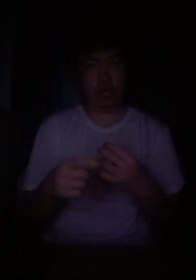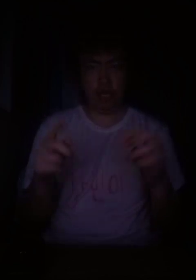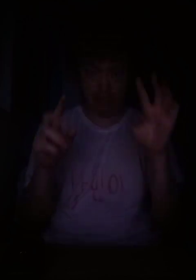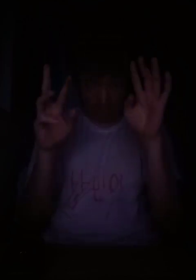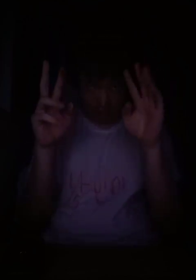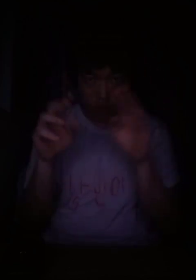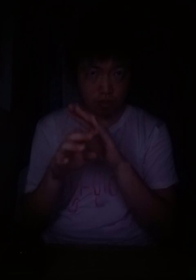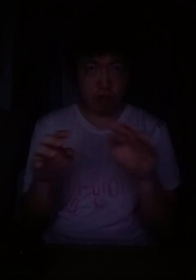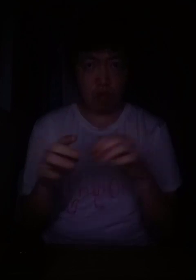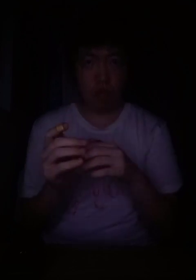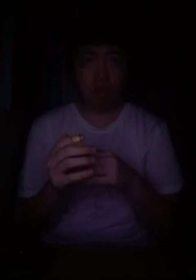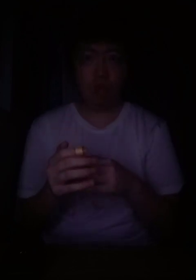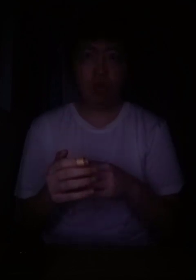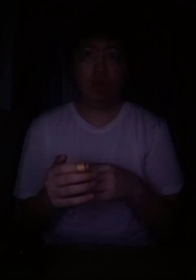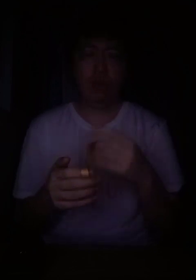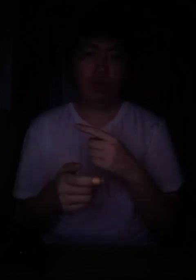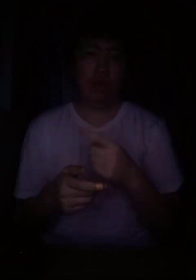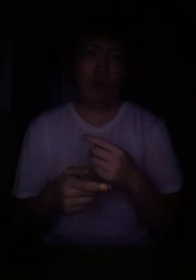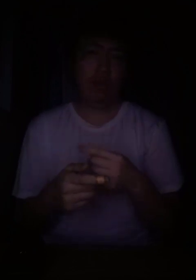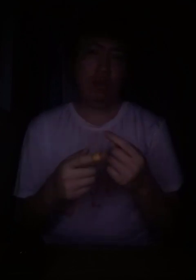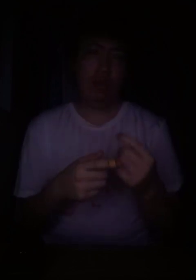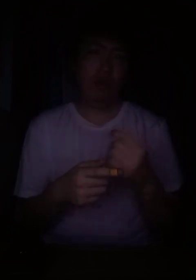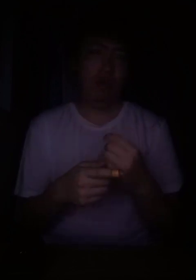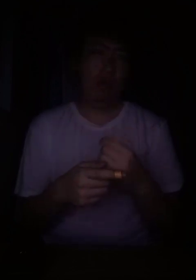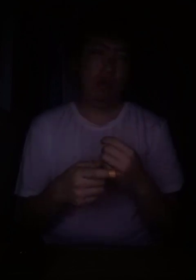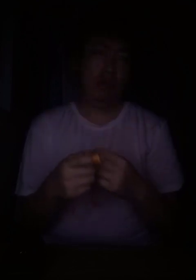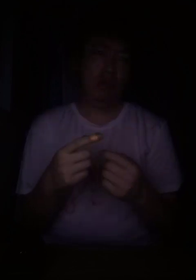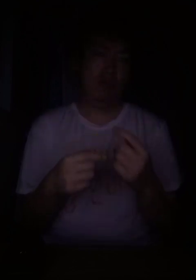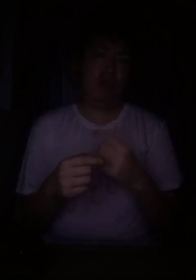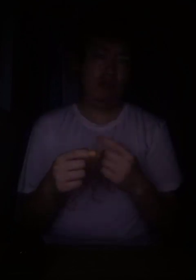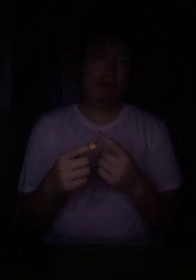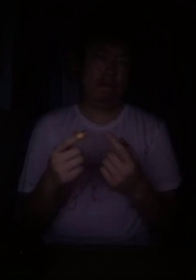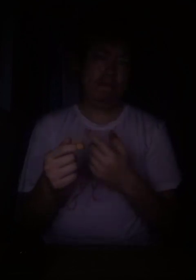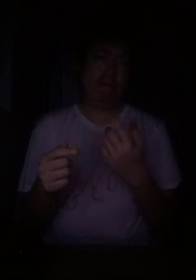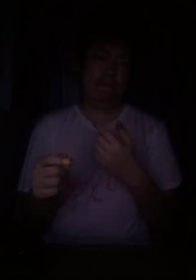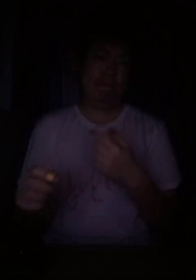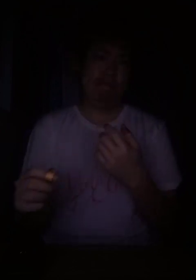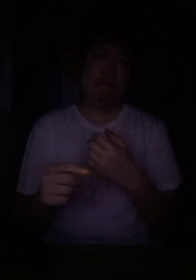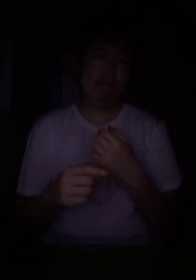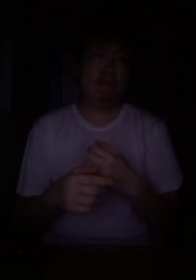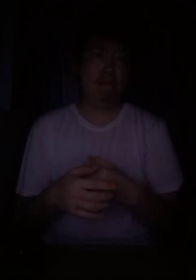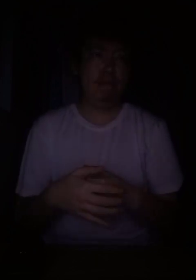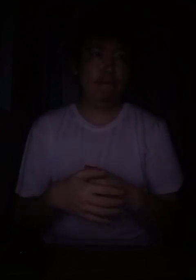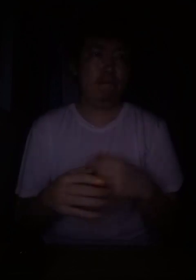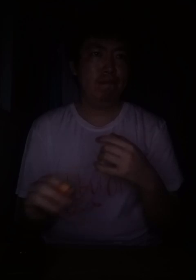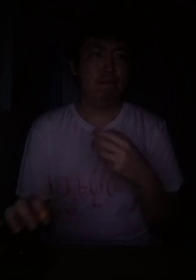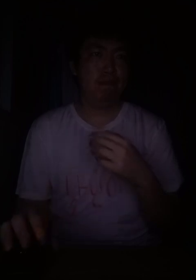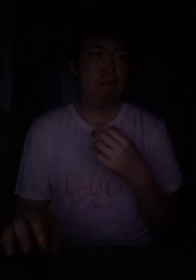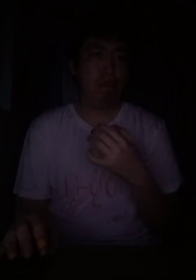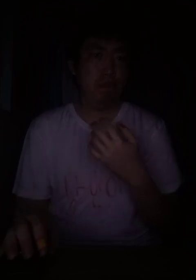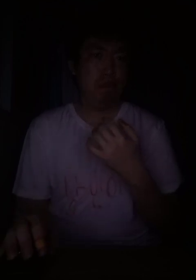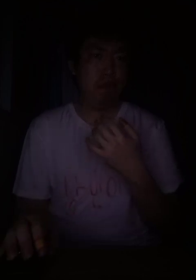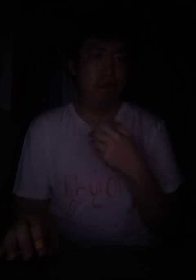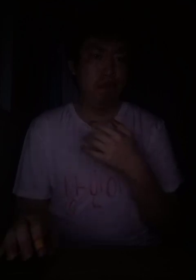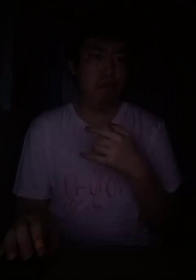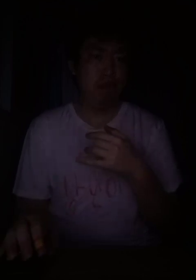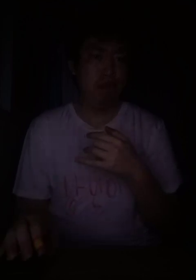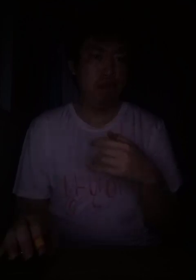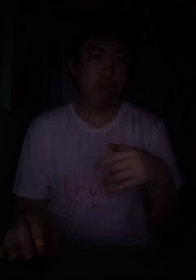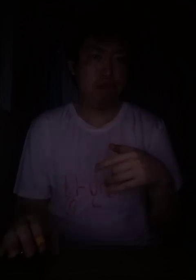몰수하지 않았는지 네. 사법부의 판단이 정말 너무 네. 안타깝죠. 결국 다 인간의 이기심 때문에 이런 동물들이 네. 고통을 받고 하는 현장을